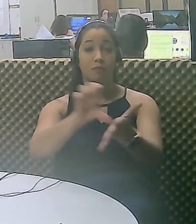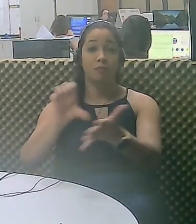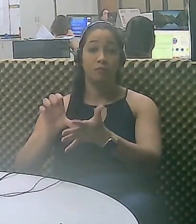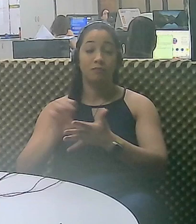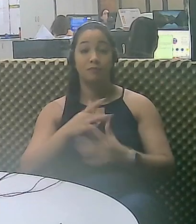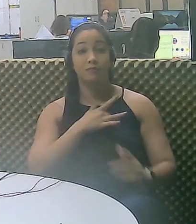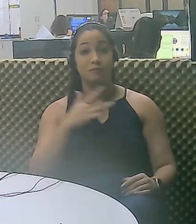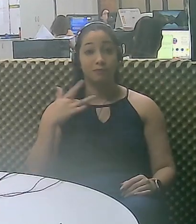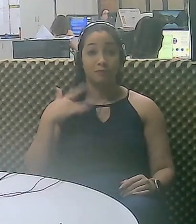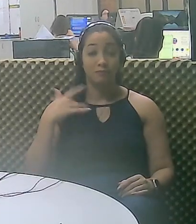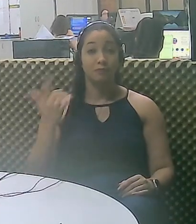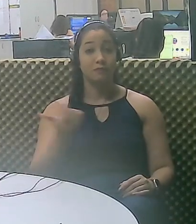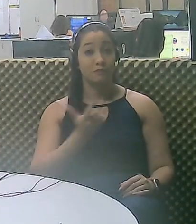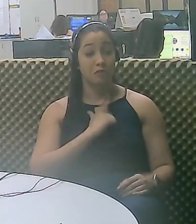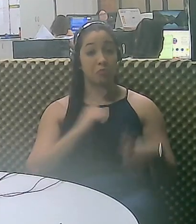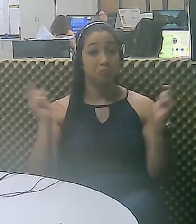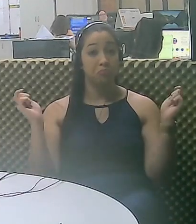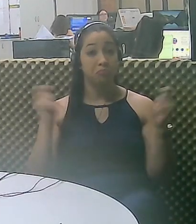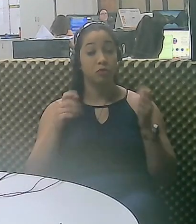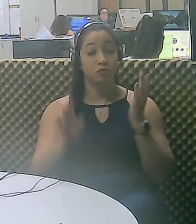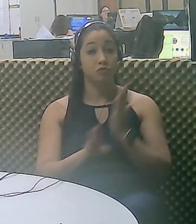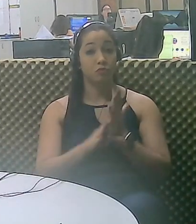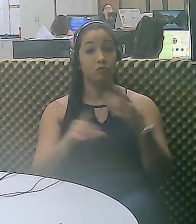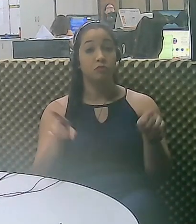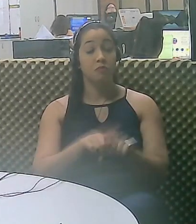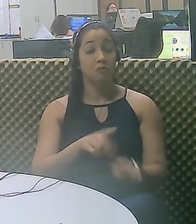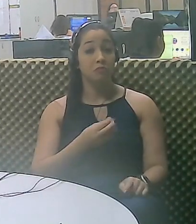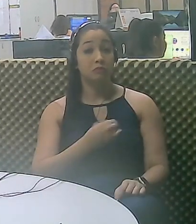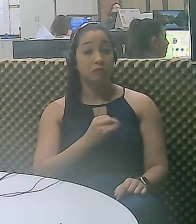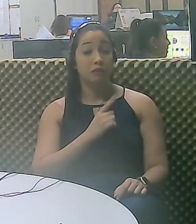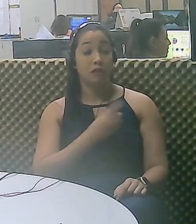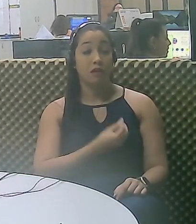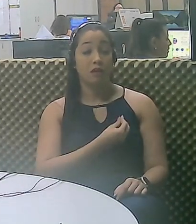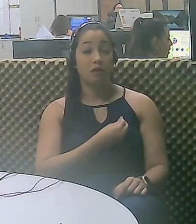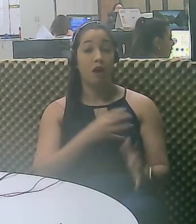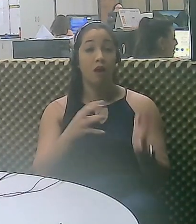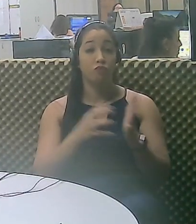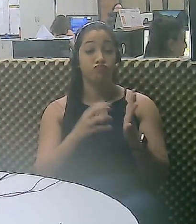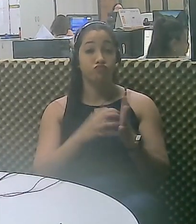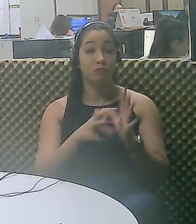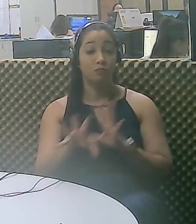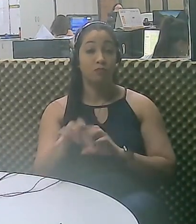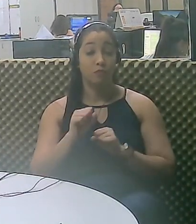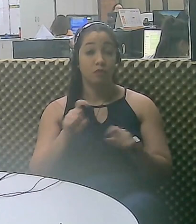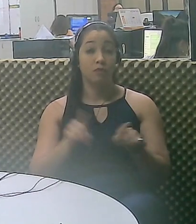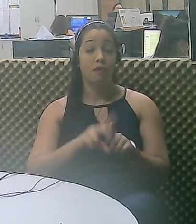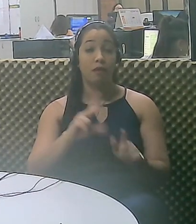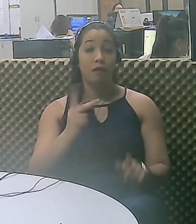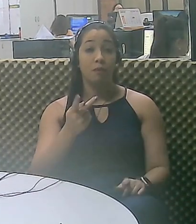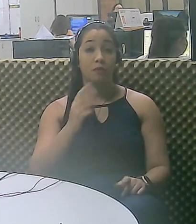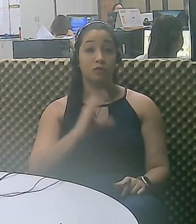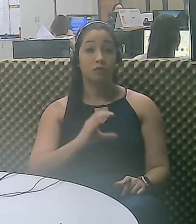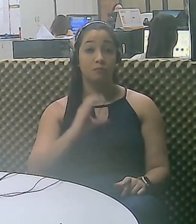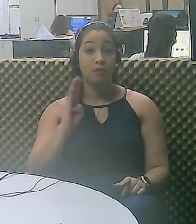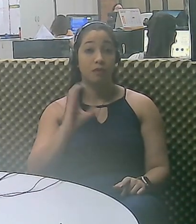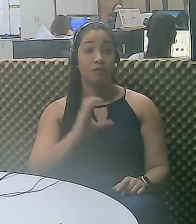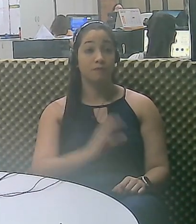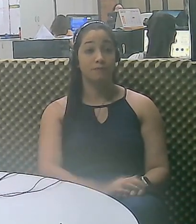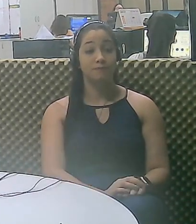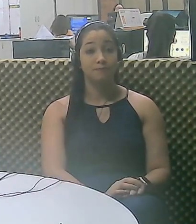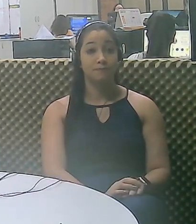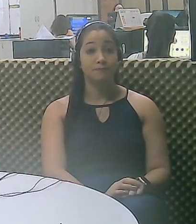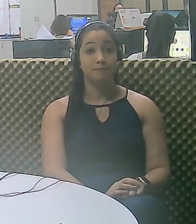saúde. Através dele, é possível detectar também a presença do vírus HIV e das hepatites B e C.